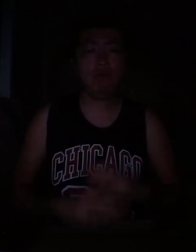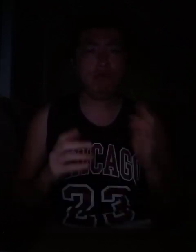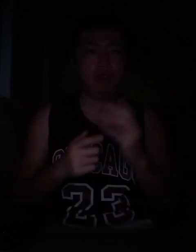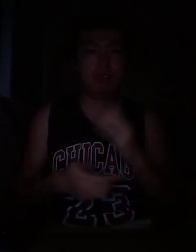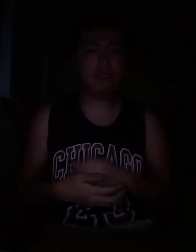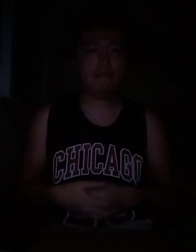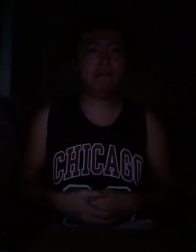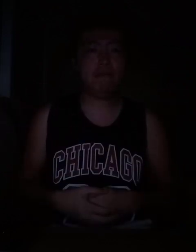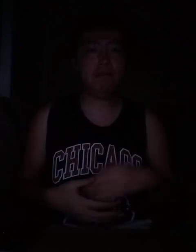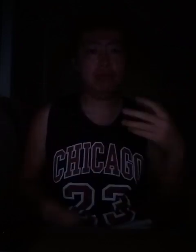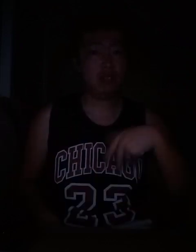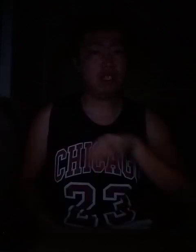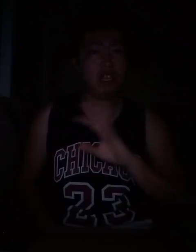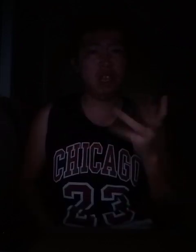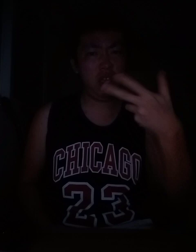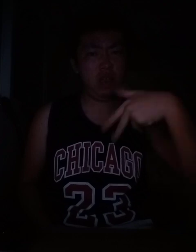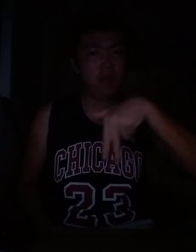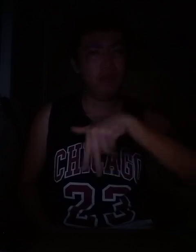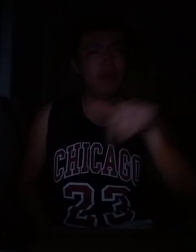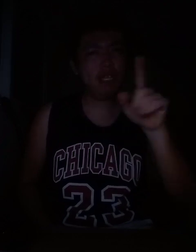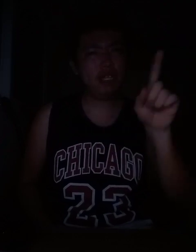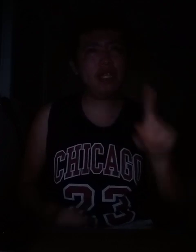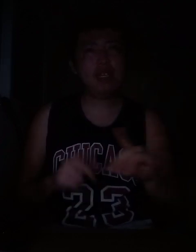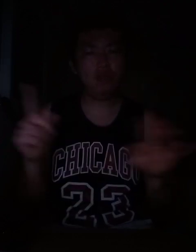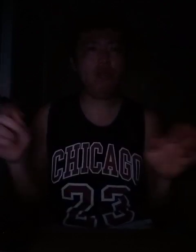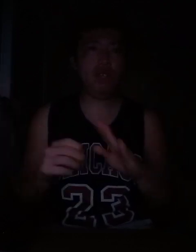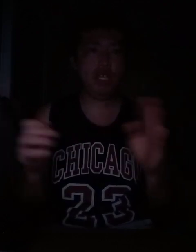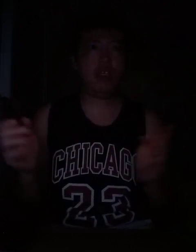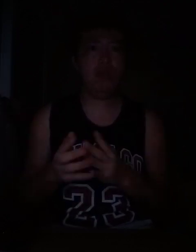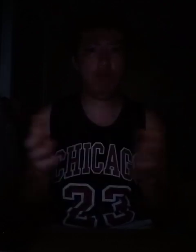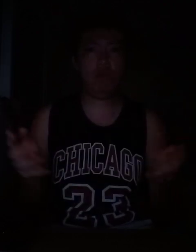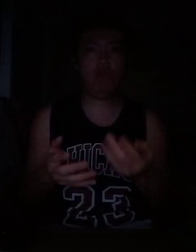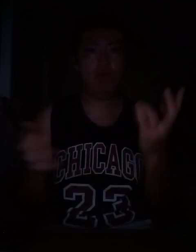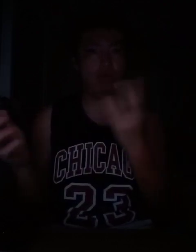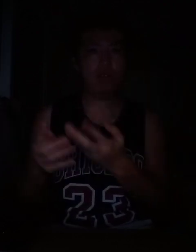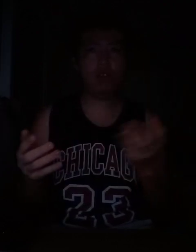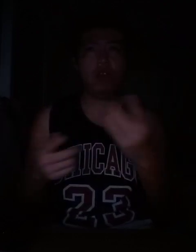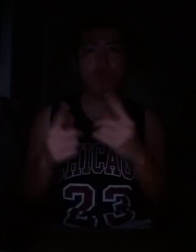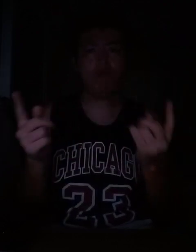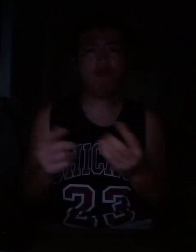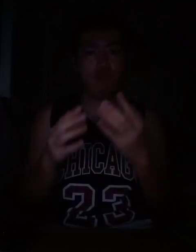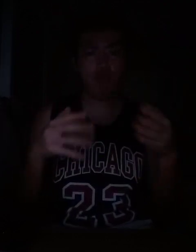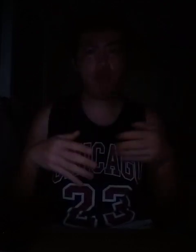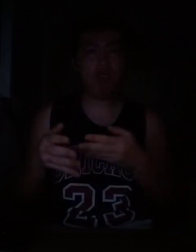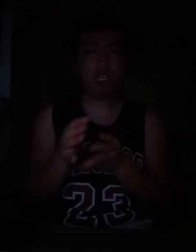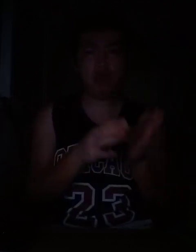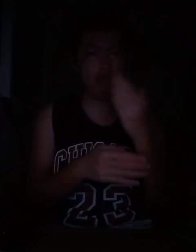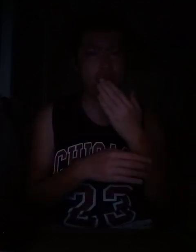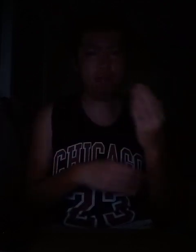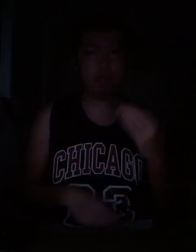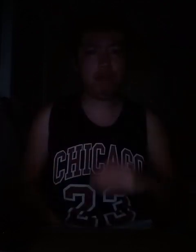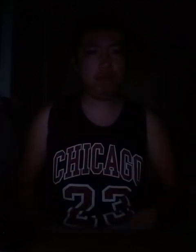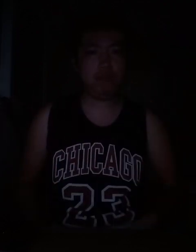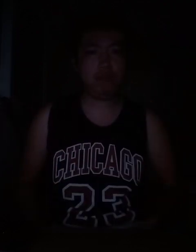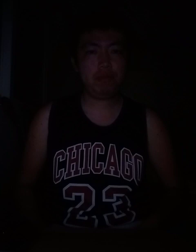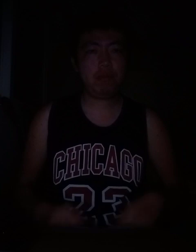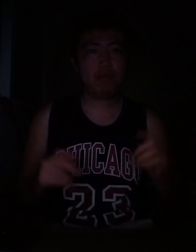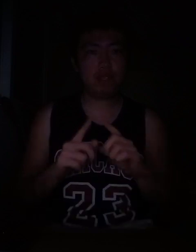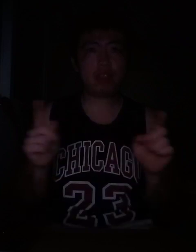아니고 태풍을 피해 3만 7천여 명의 대원들이 모두 서울 수도권으로 대피했습니다. 지금쯤 편안한